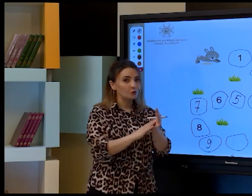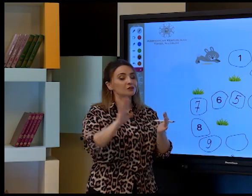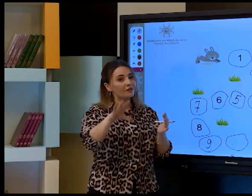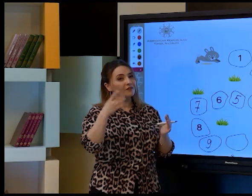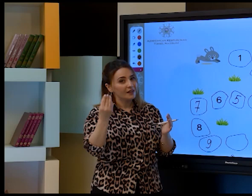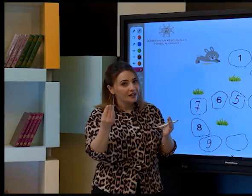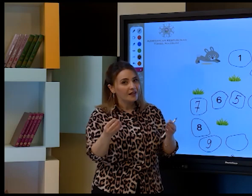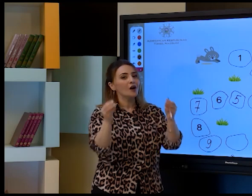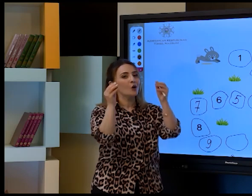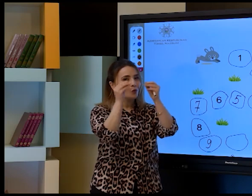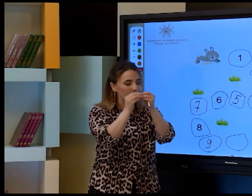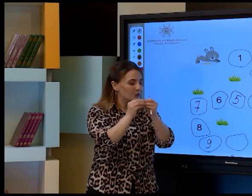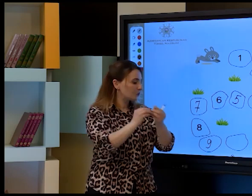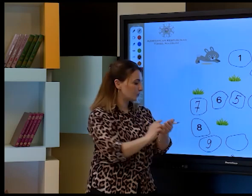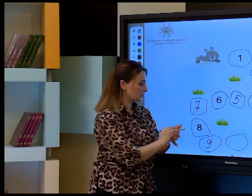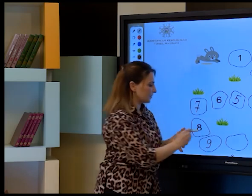9 ve 10.